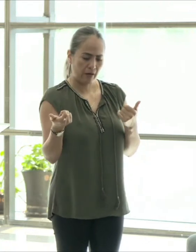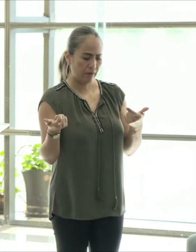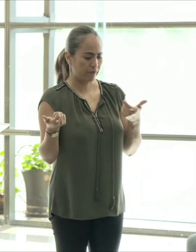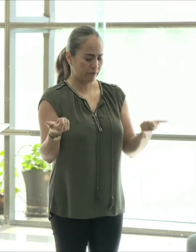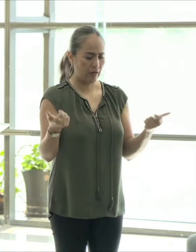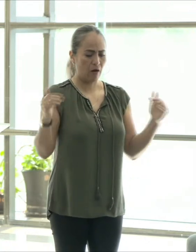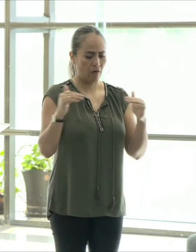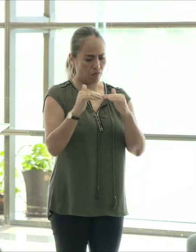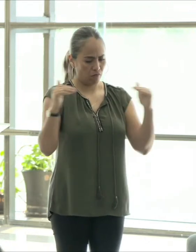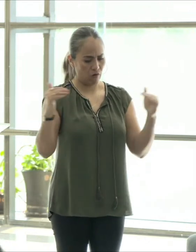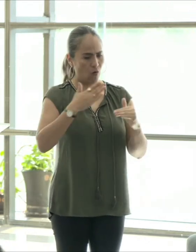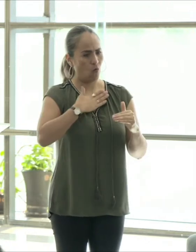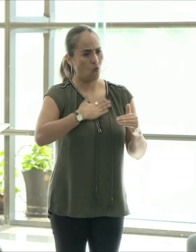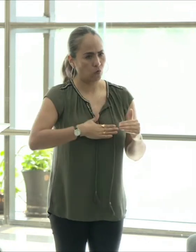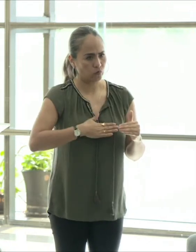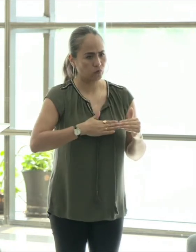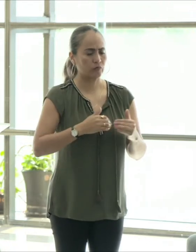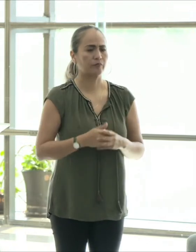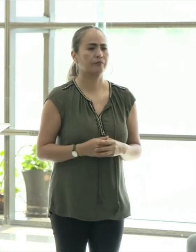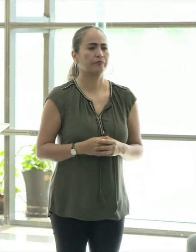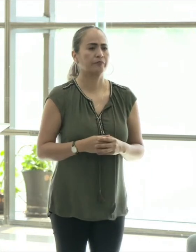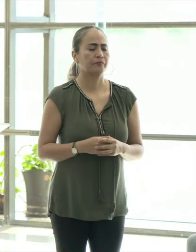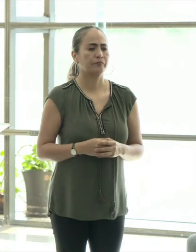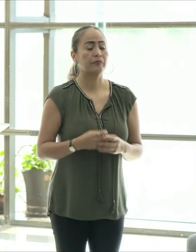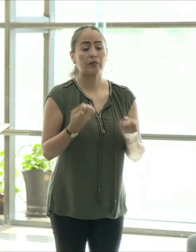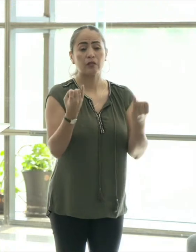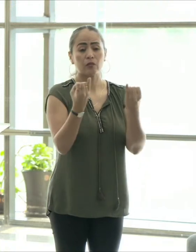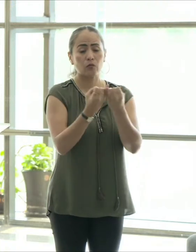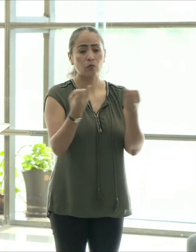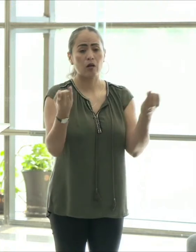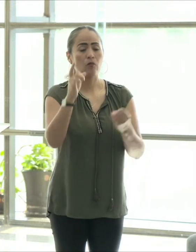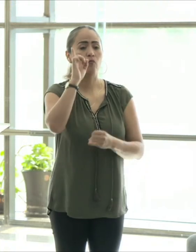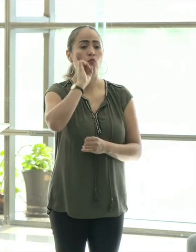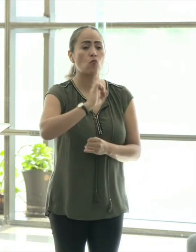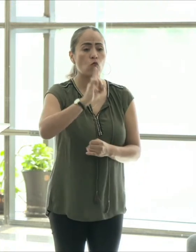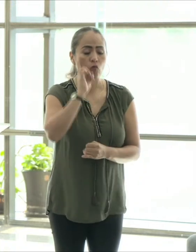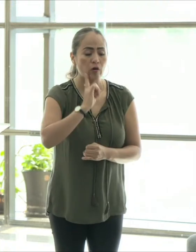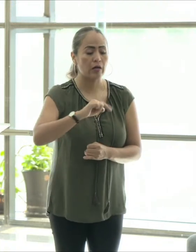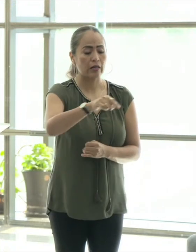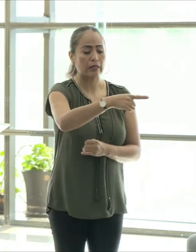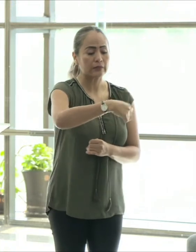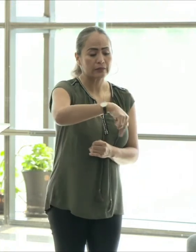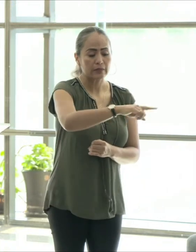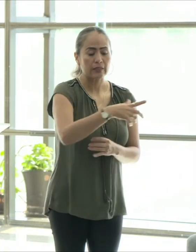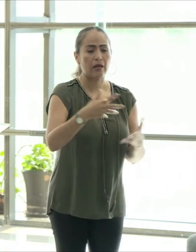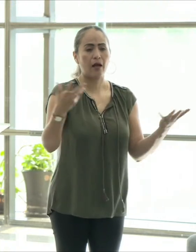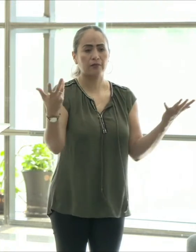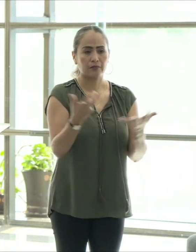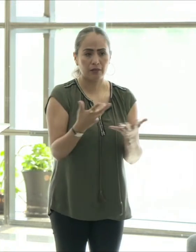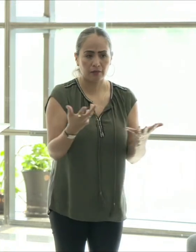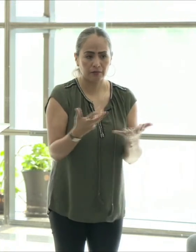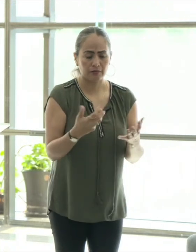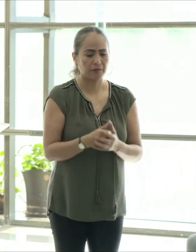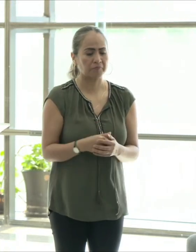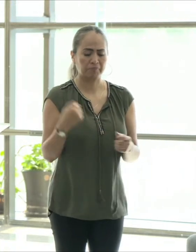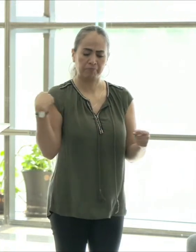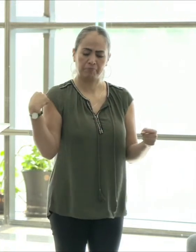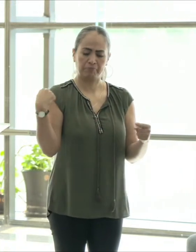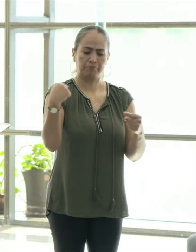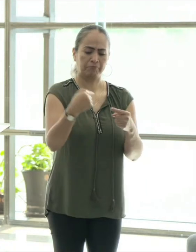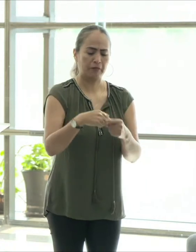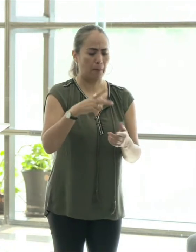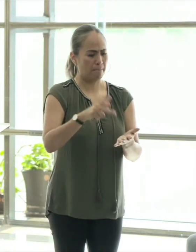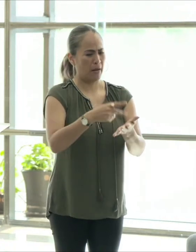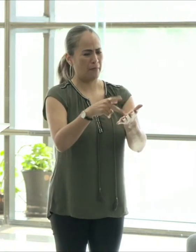y palabras además que sintetizan el hecho de que mujeres que realizan esto lo hemos escuchado infinidad de veces